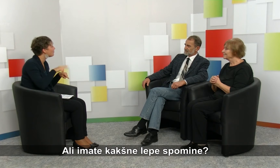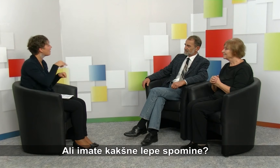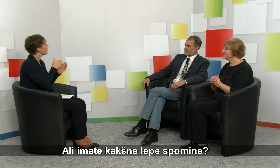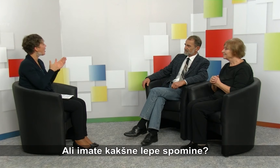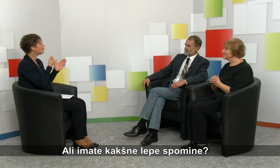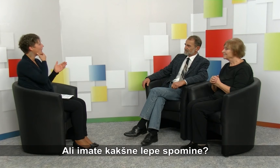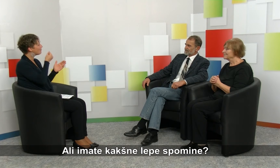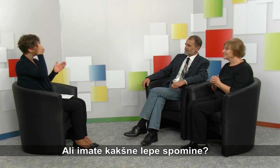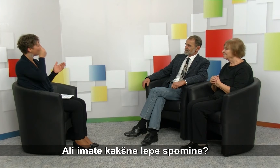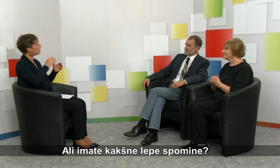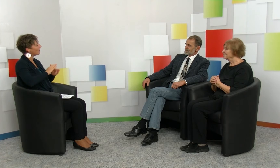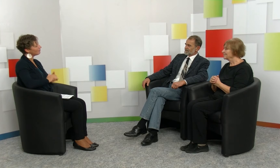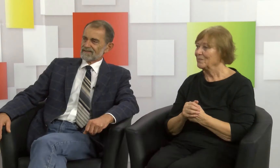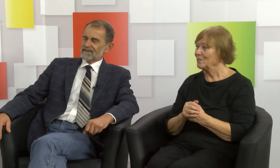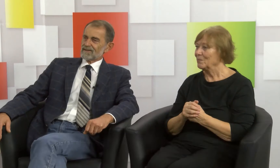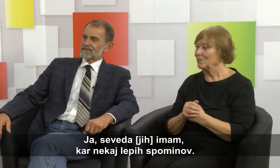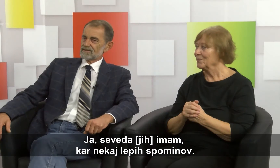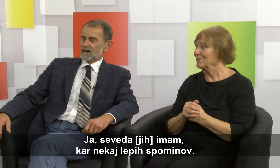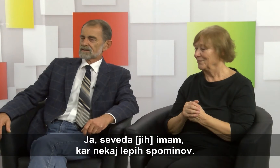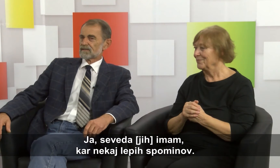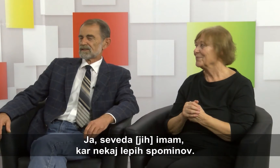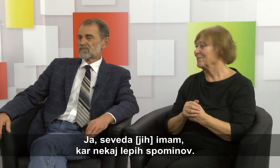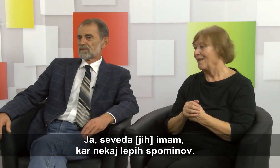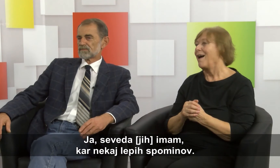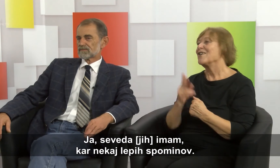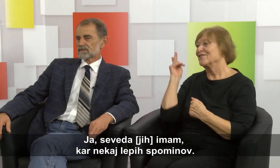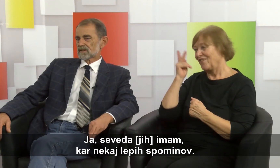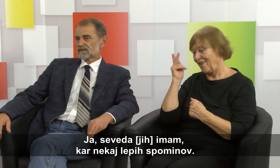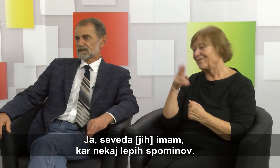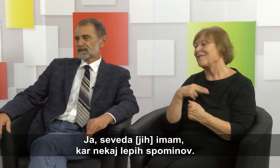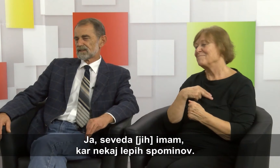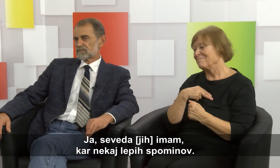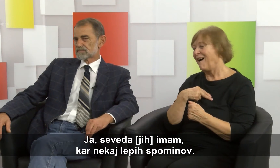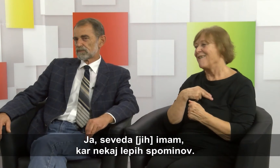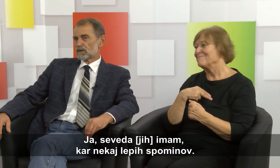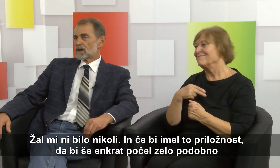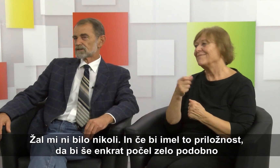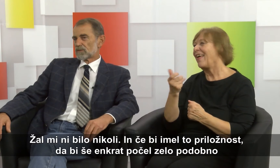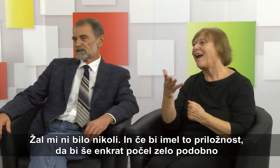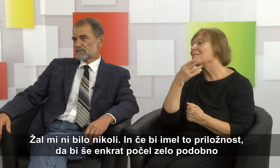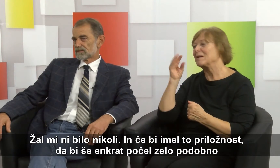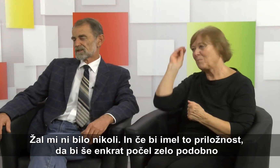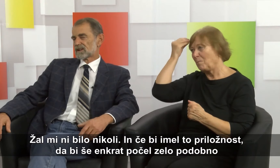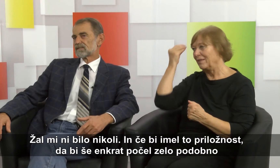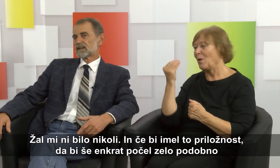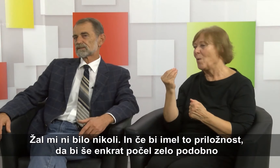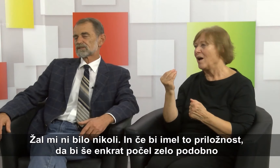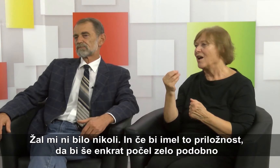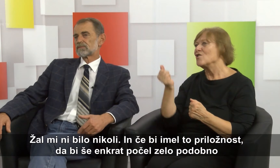imate kakšne lepe spomine? Ja, seveda imam kar nekaj lepih spominov. Žal mi ni bilo nikoli in verjetno, če bi imel